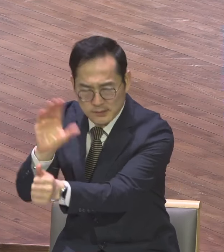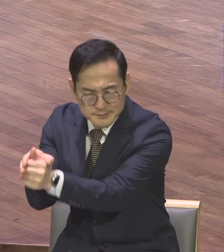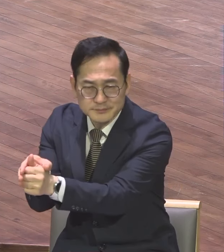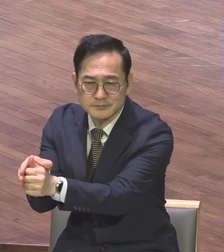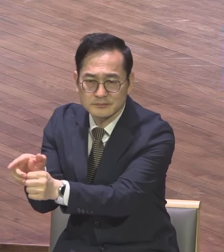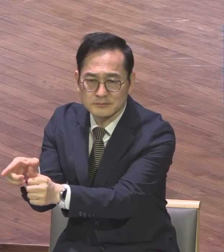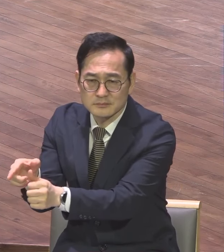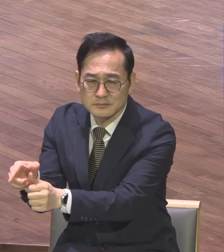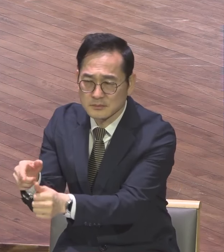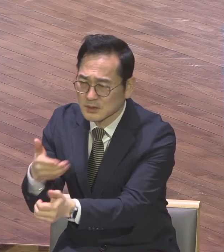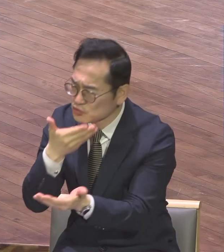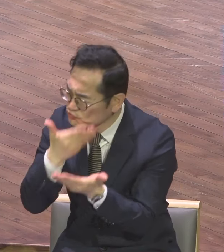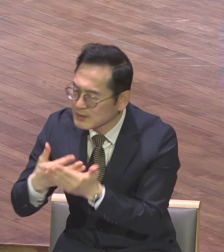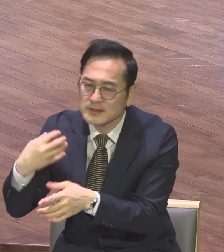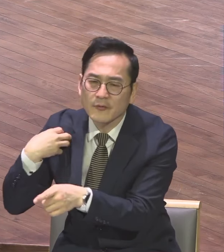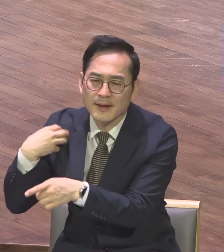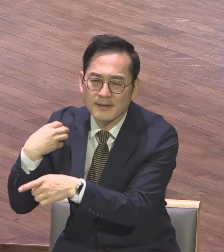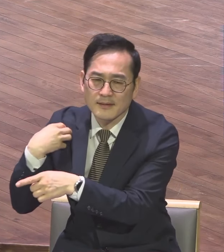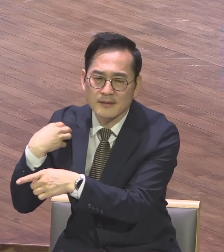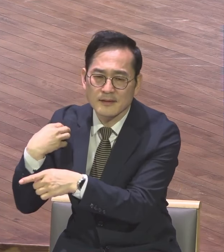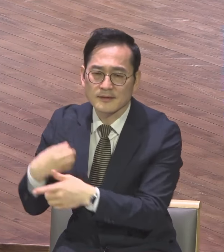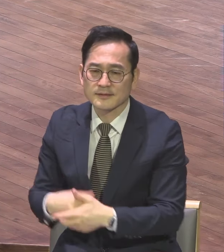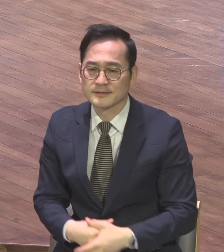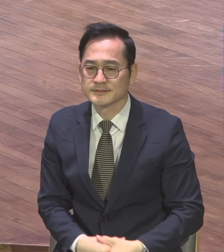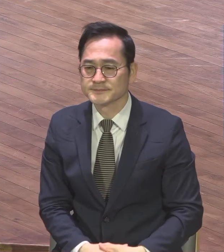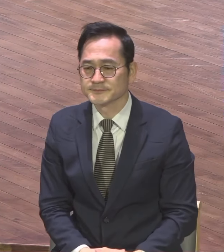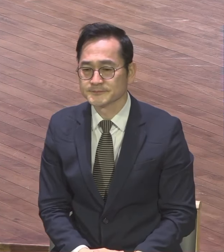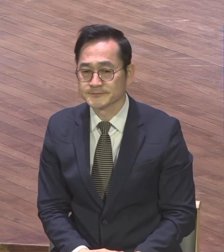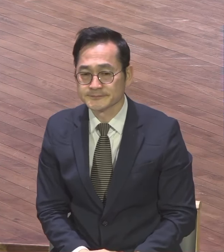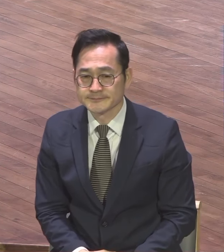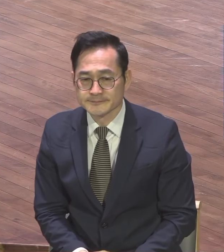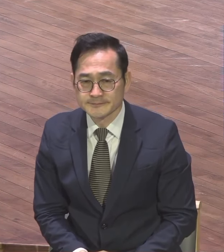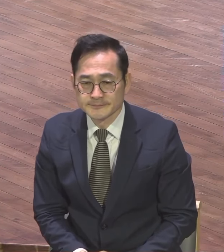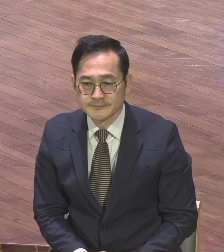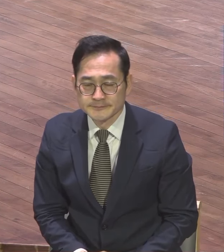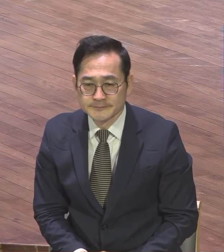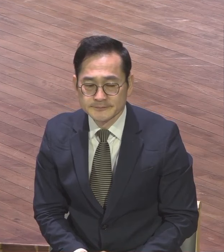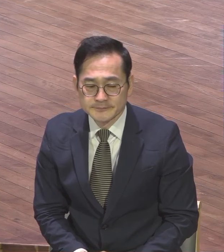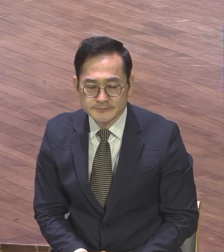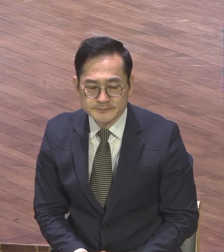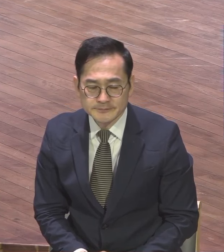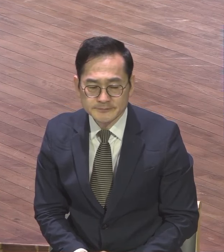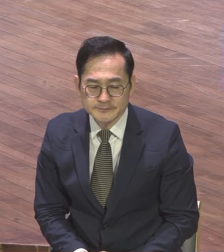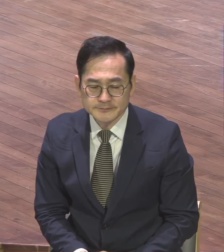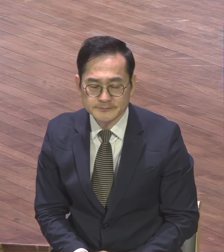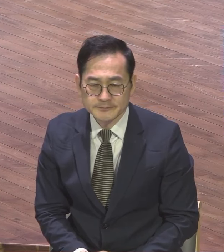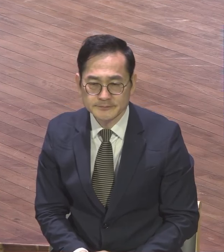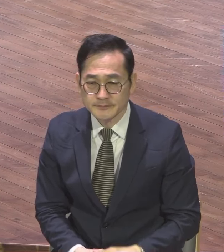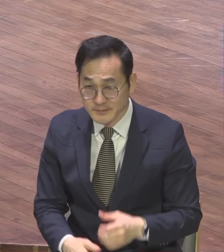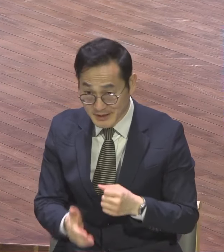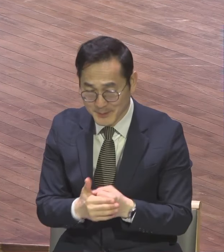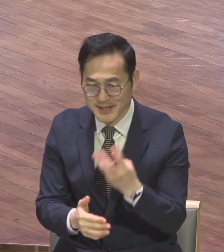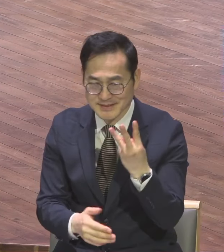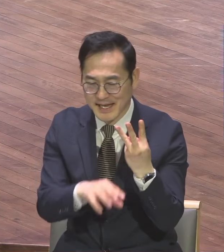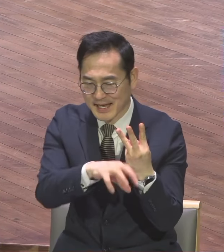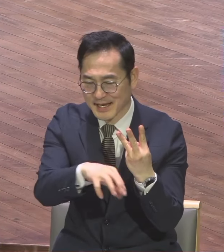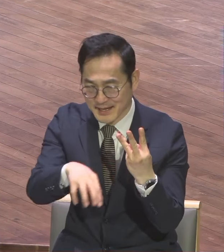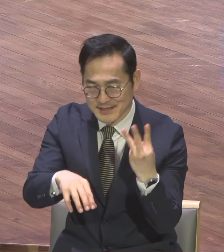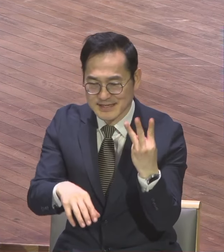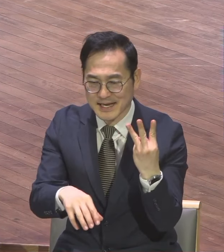주어져 있다는 말씀이죠. 그래서 전체 이 방향 메시지가 뭔가 세 가지 뜰 사역과